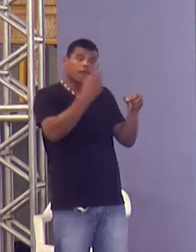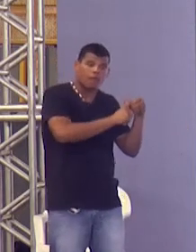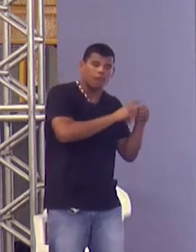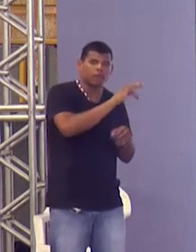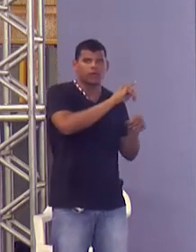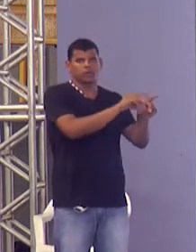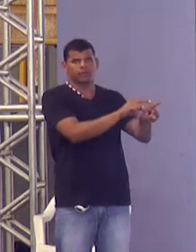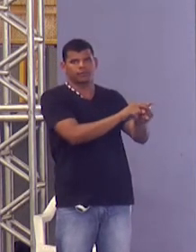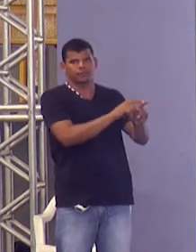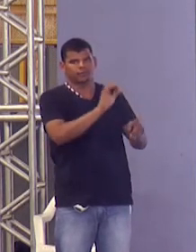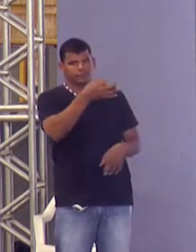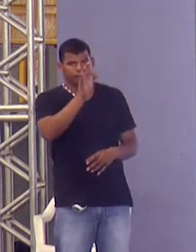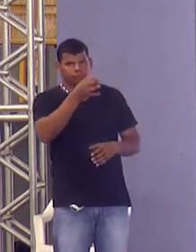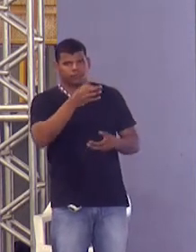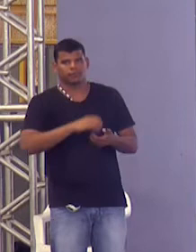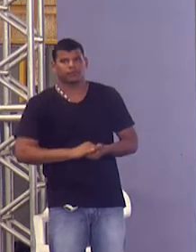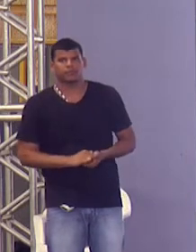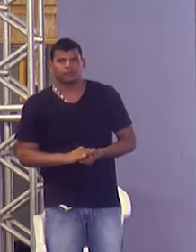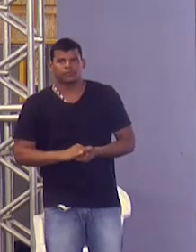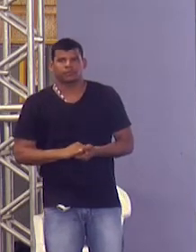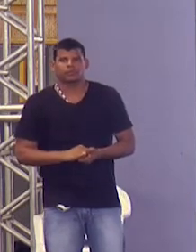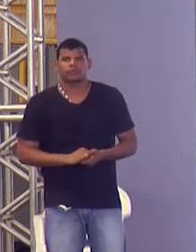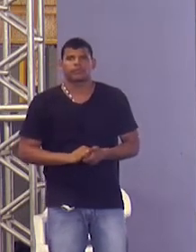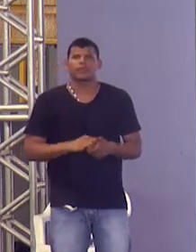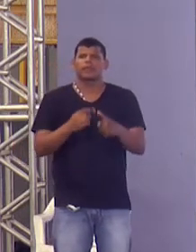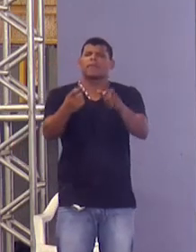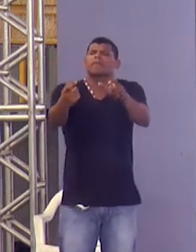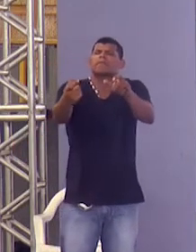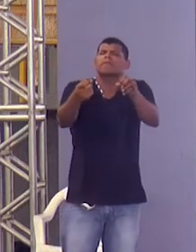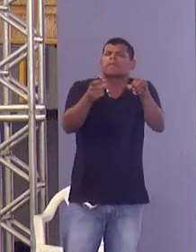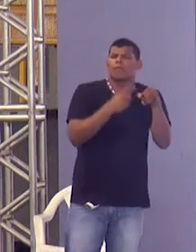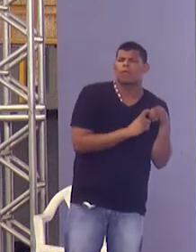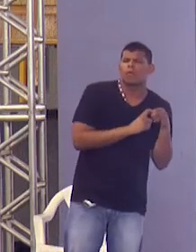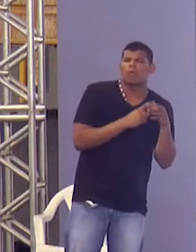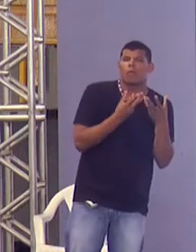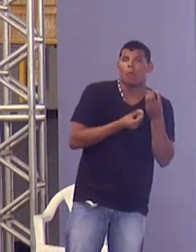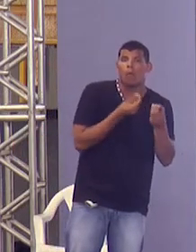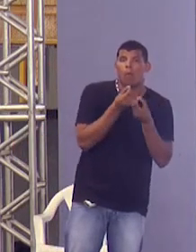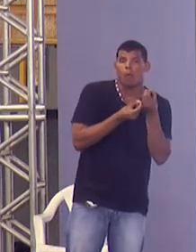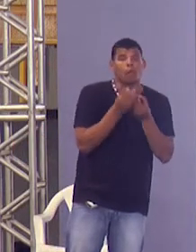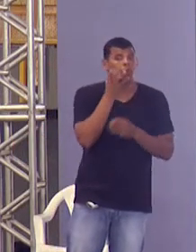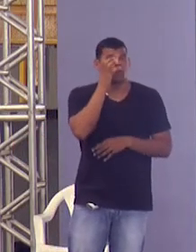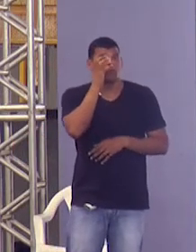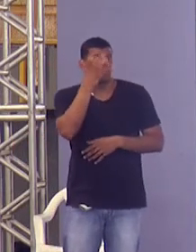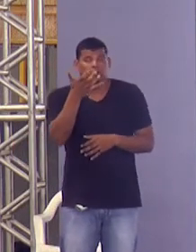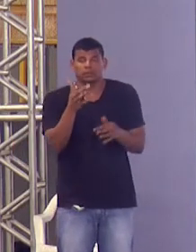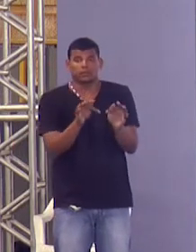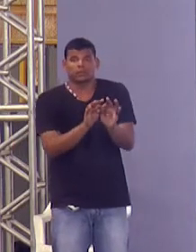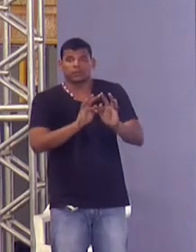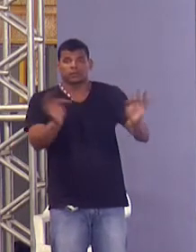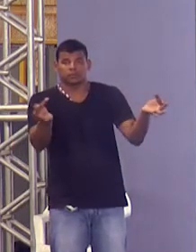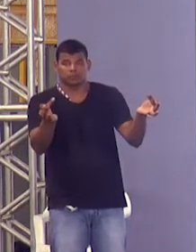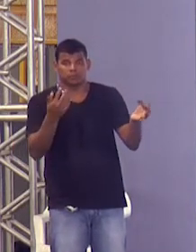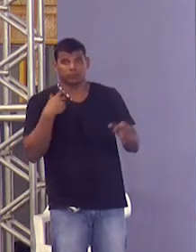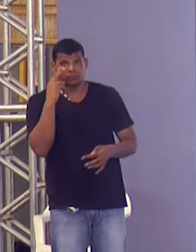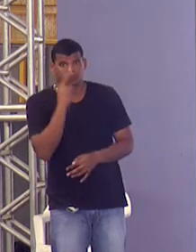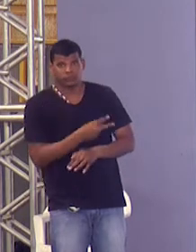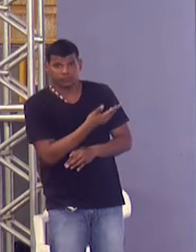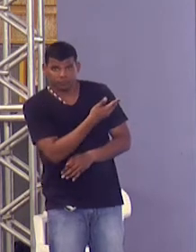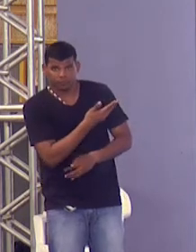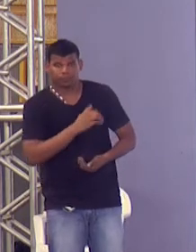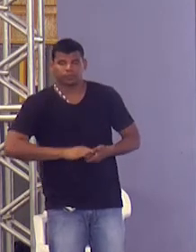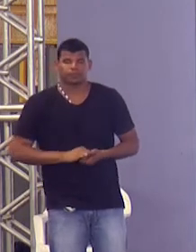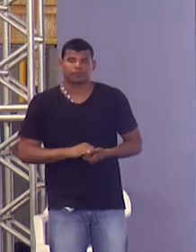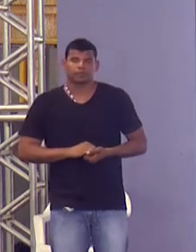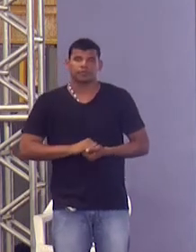Eu volto fazendo as operações inversas. Você vai fazer o seguinte que eu vou falar